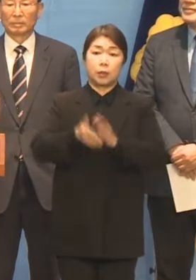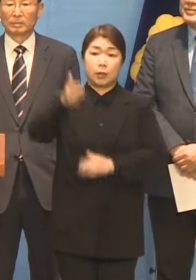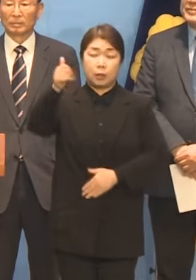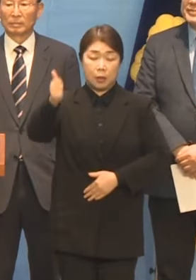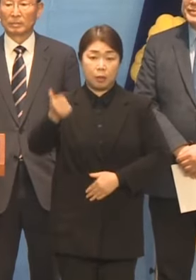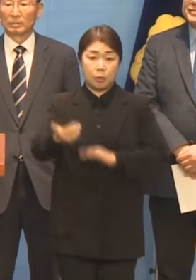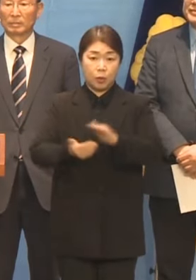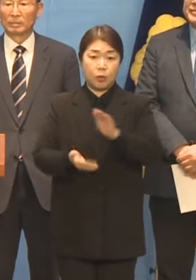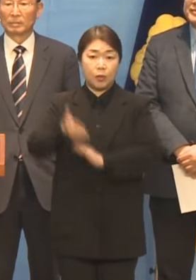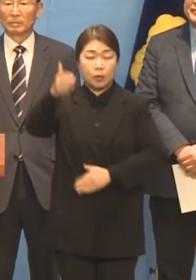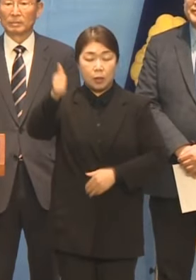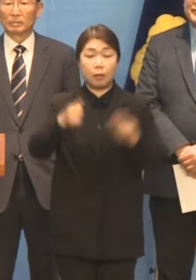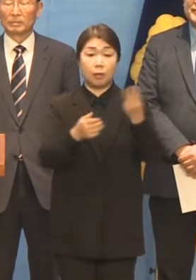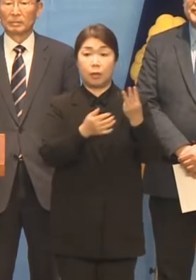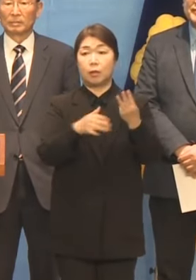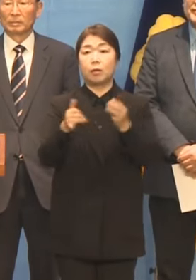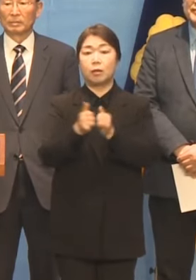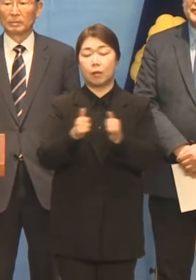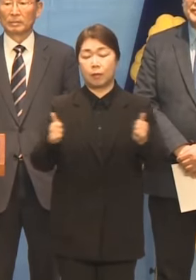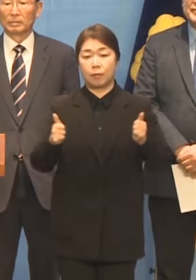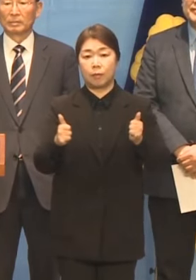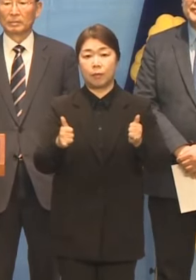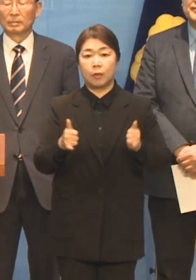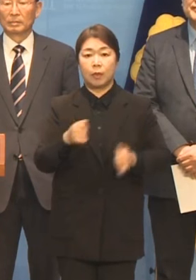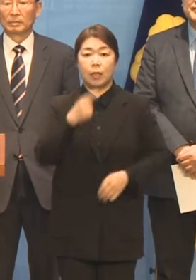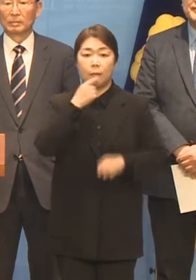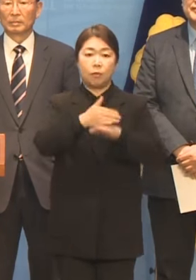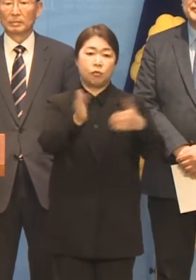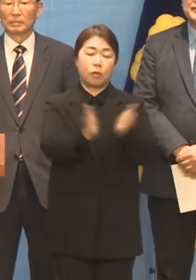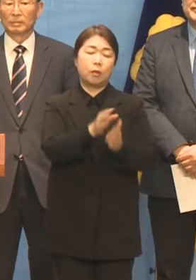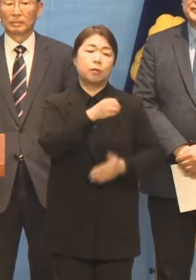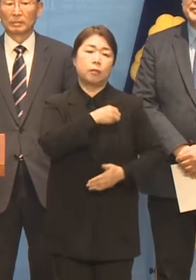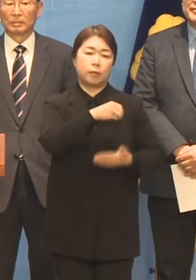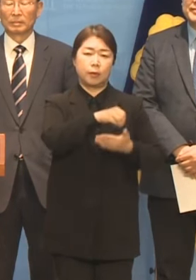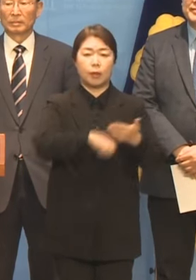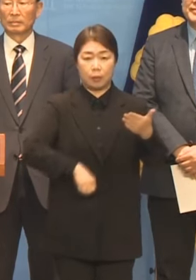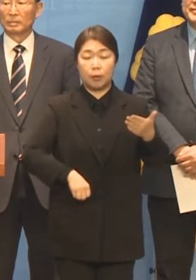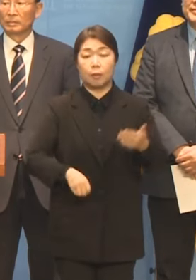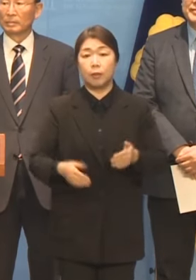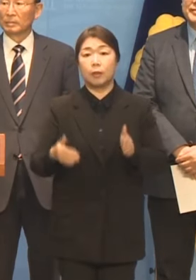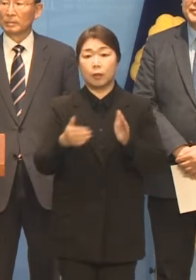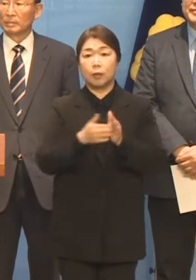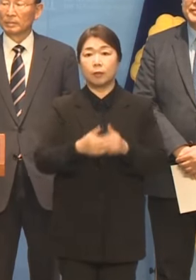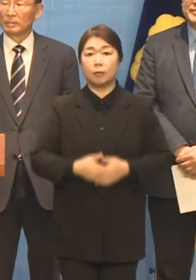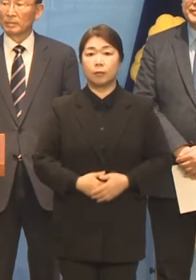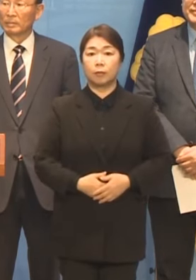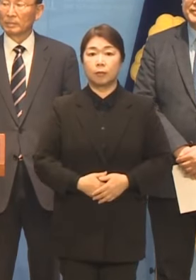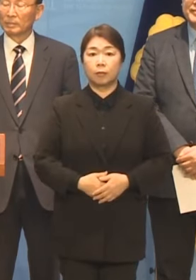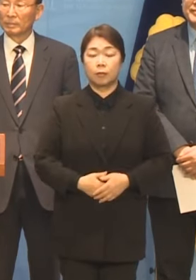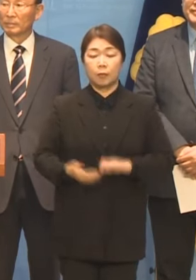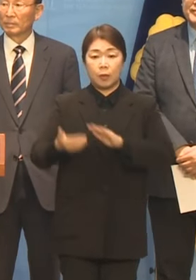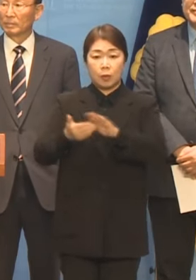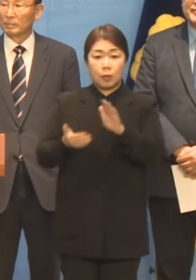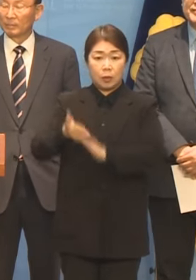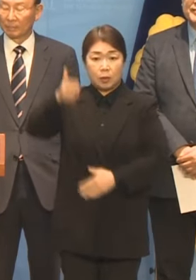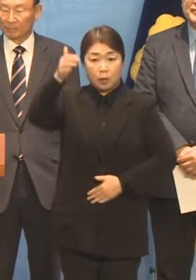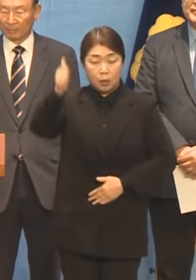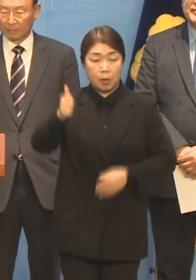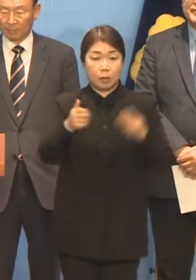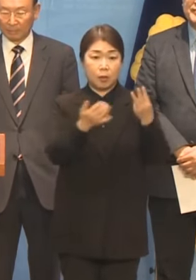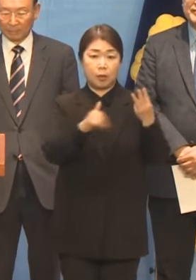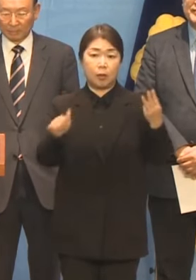전직 시장님 세 분들이 같이 하게 됐는데요이 전직 시장님 세 분들은 지금